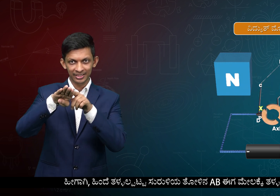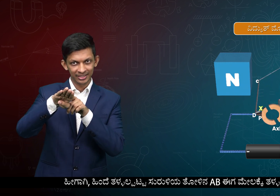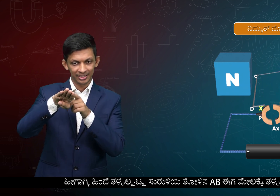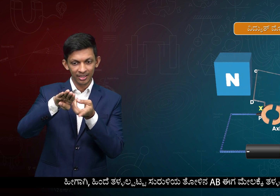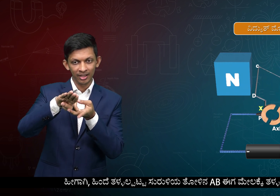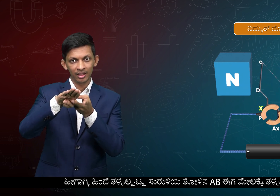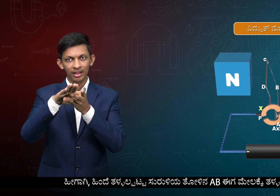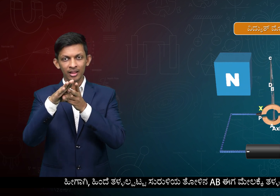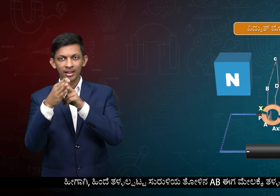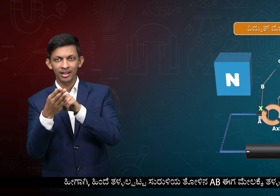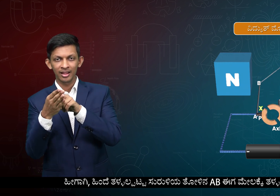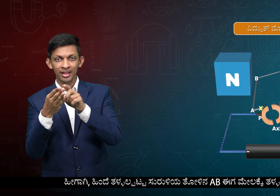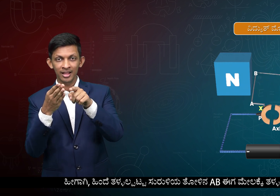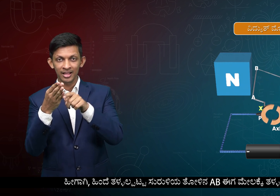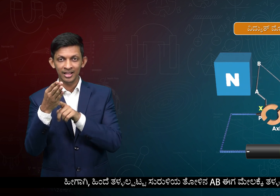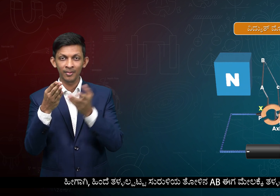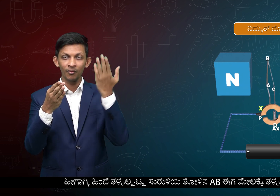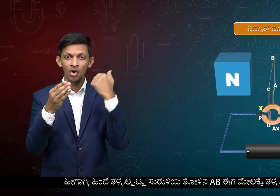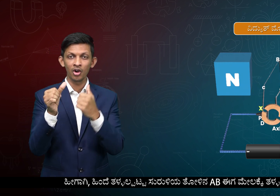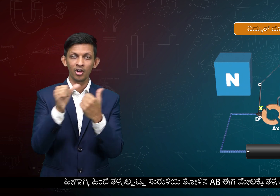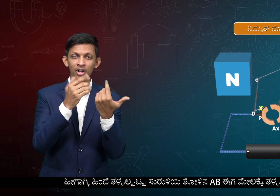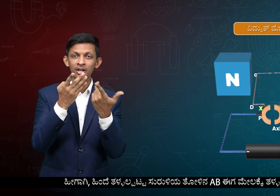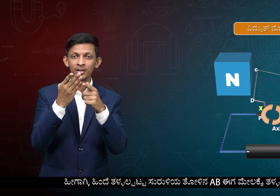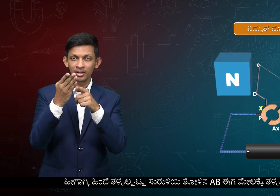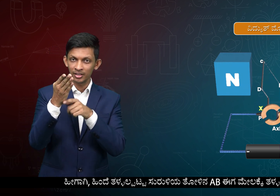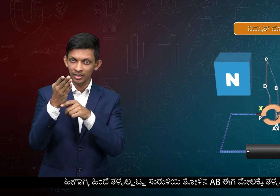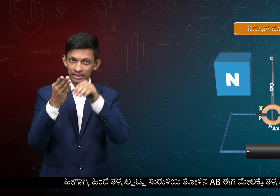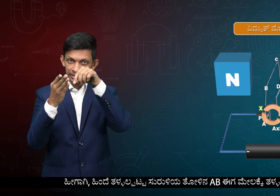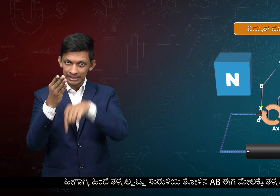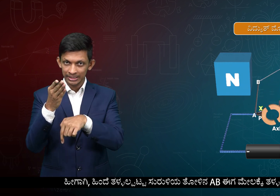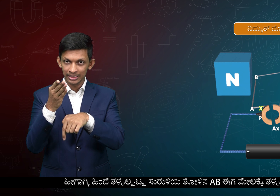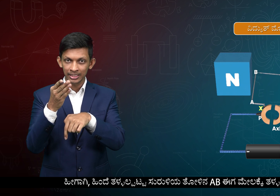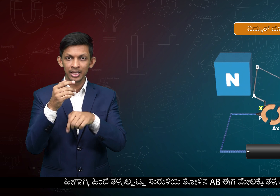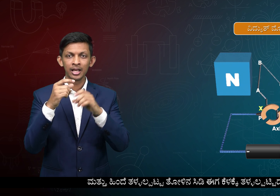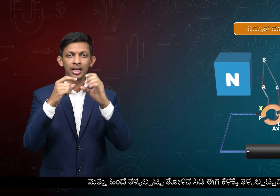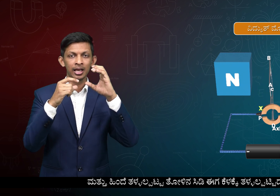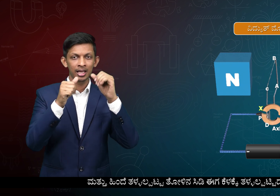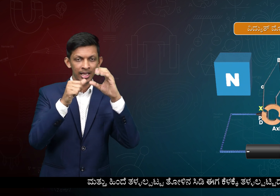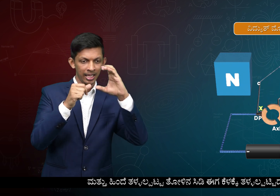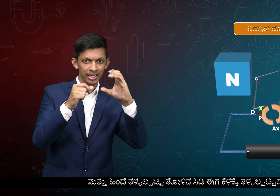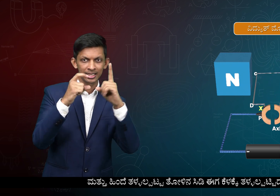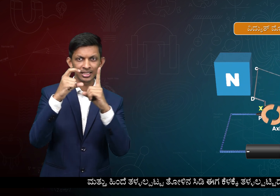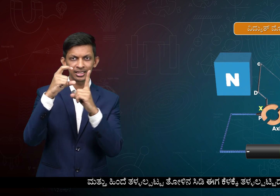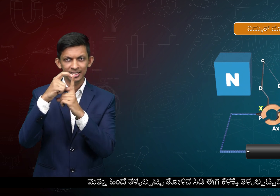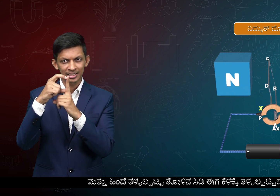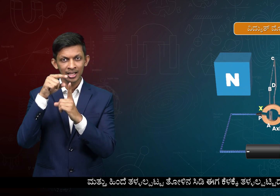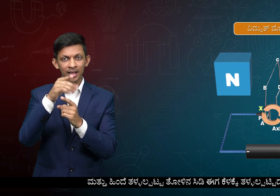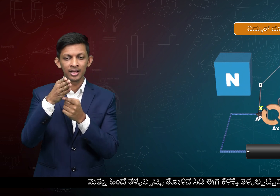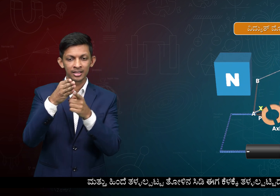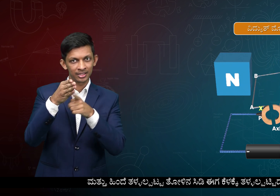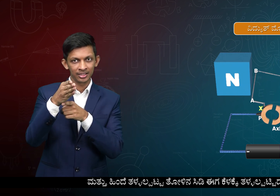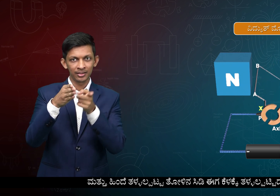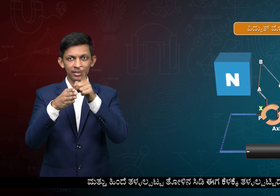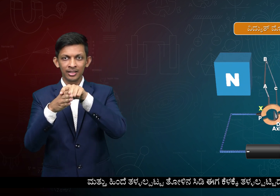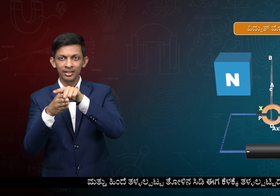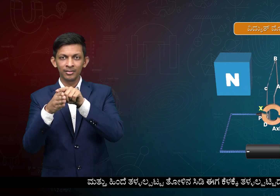ಹೀಗಾಗಿ ಹಿಂದೆ ತಳ್ಳಲ್ಪಟ್ಟ ಸುರುಳಿಯ ತೋಳಿನ AB ಈಗ ಮೇಲಕ್ಕೆ ತಳ್ಳಲ್ಪಟ್ಟಿದೆ ಮತ್ತು ಹಿಂದೆ ತಳ್ಳಲ್ಪಟ್ಟ